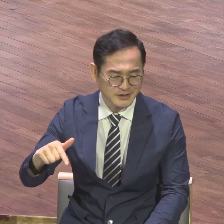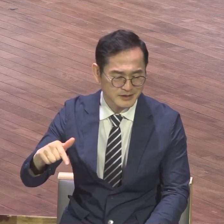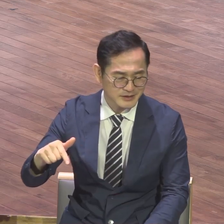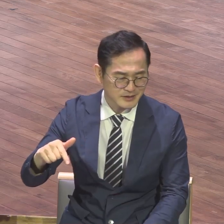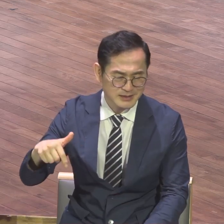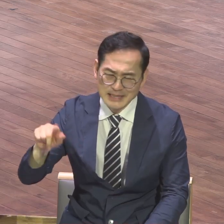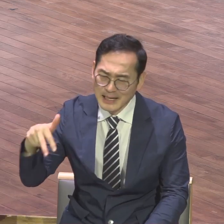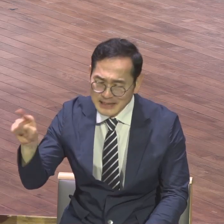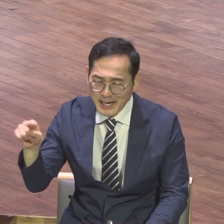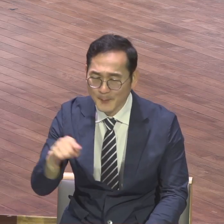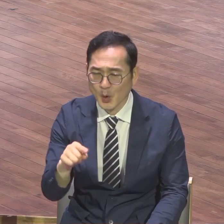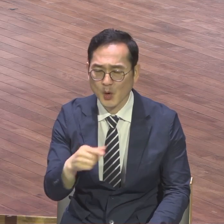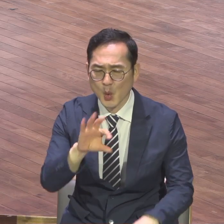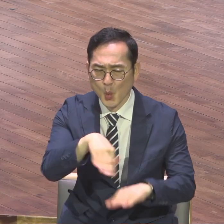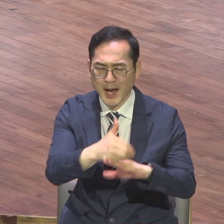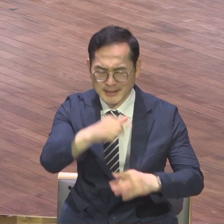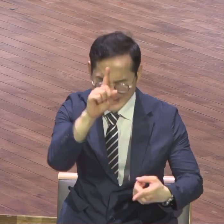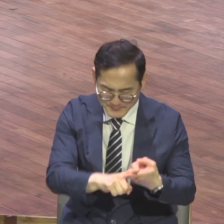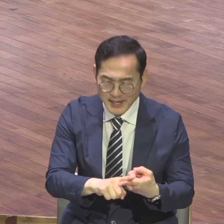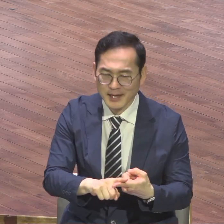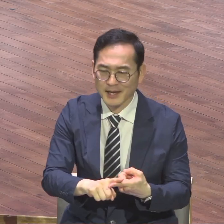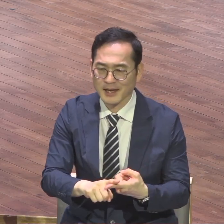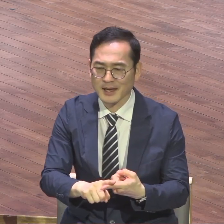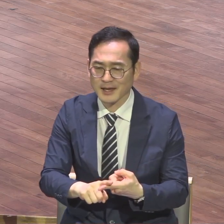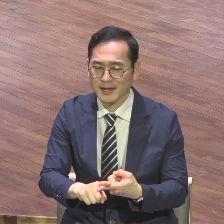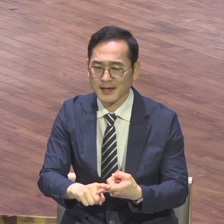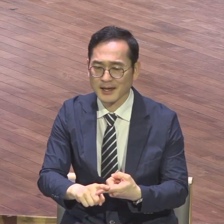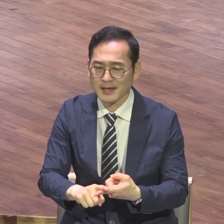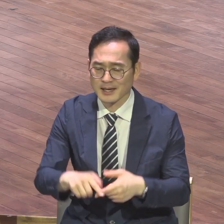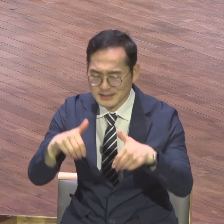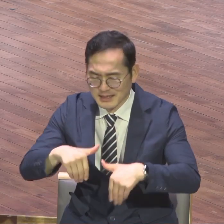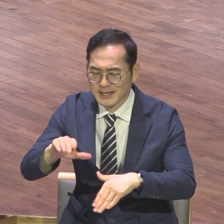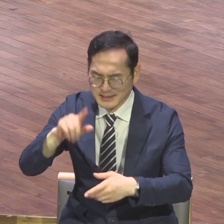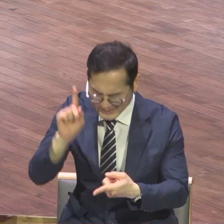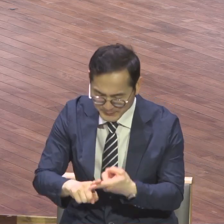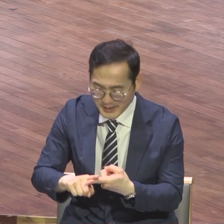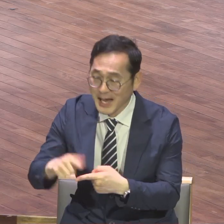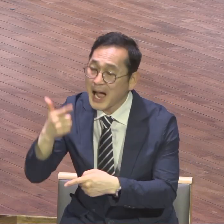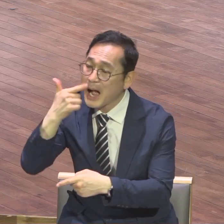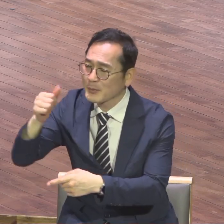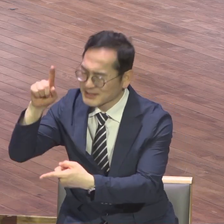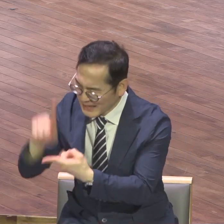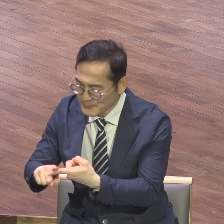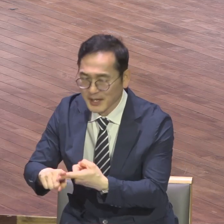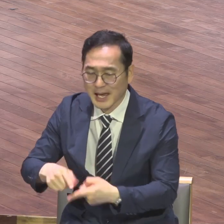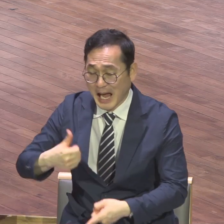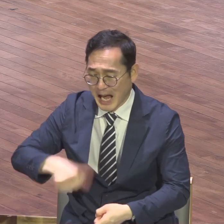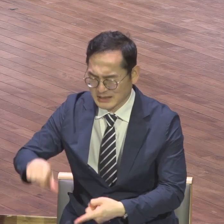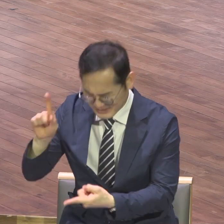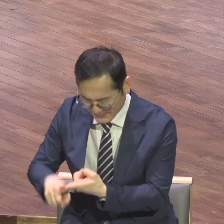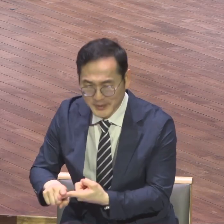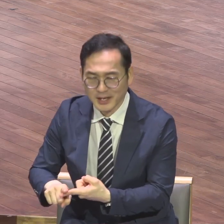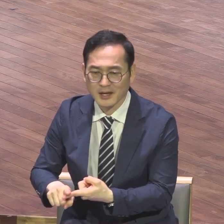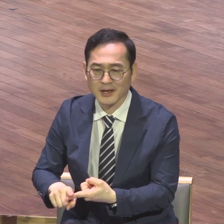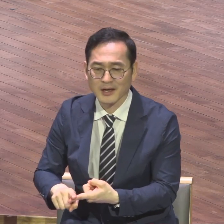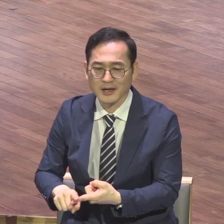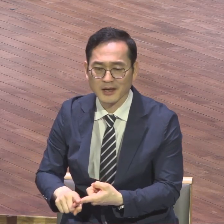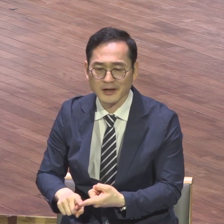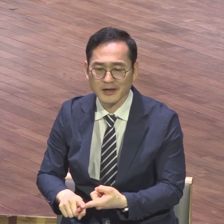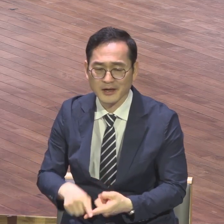임금답게 신하는 신하답게 아버지는 아버지답게 자식은 아들을 아들답게 해야